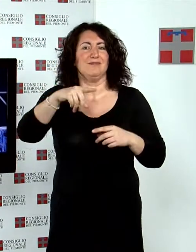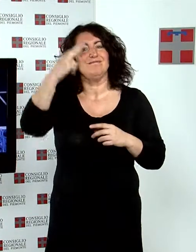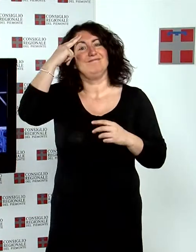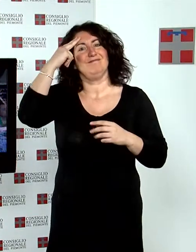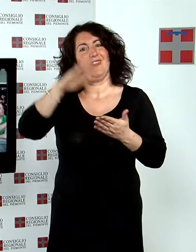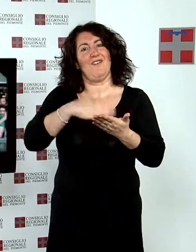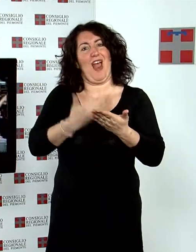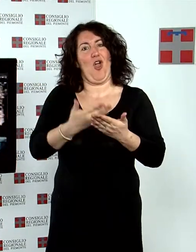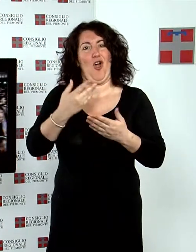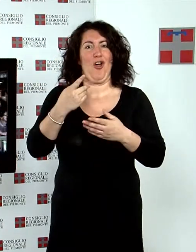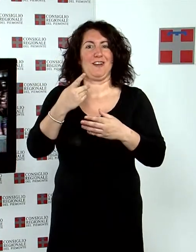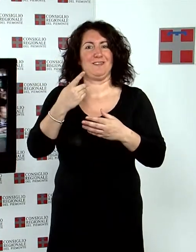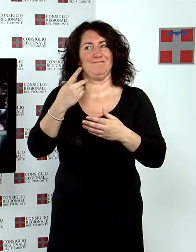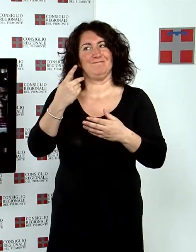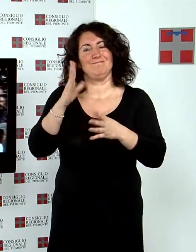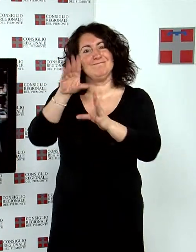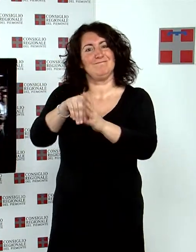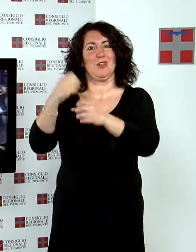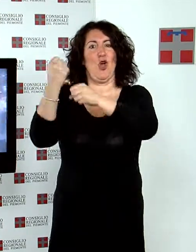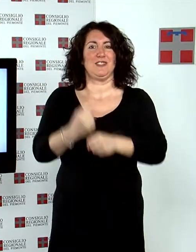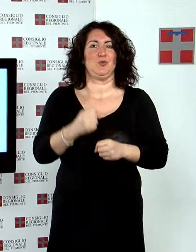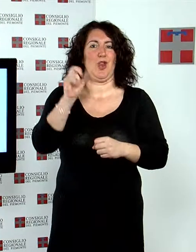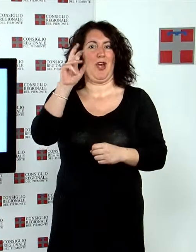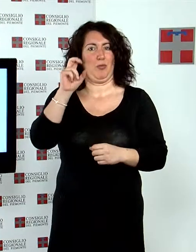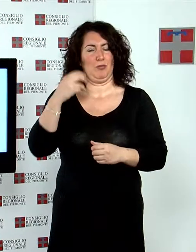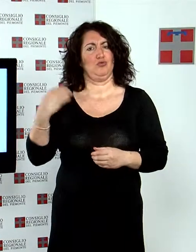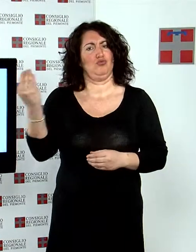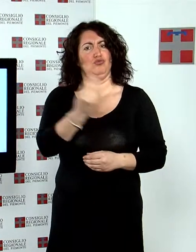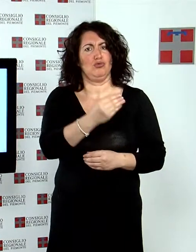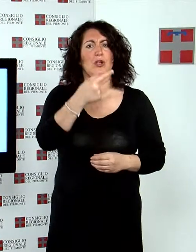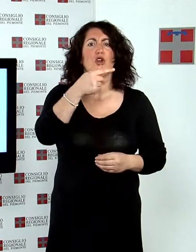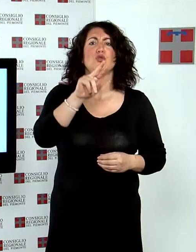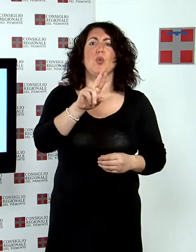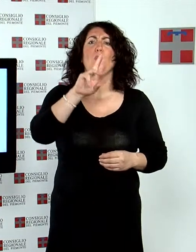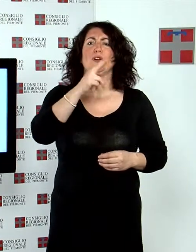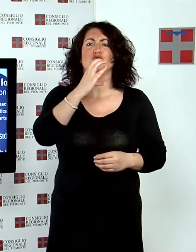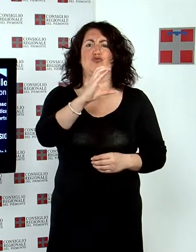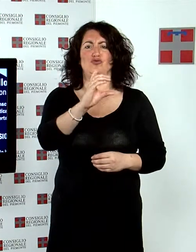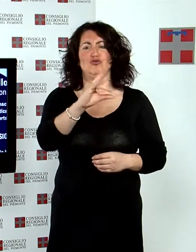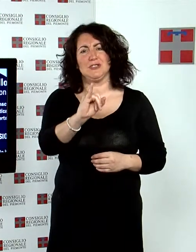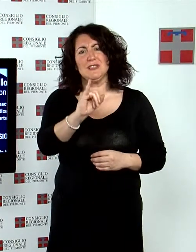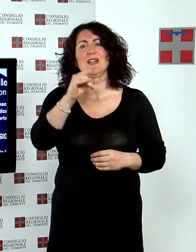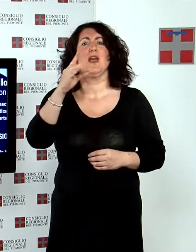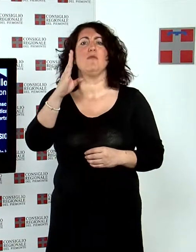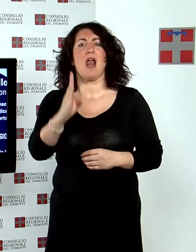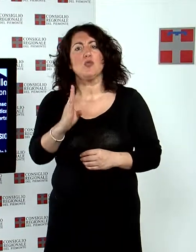base della Costituzione e della Repubblica. Si esibiranno, tra gli altri, Paola Turci, Angelo Branduardi e Teresa De Sio.